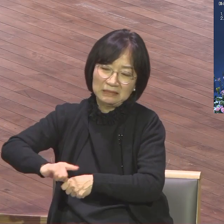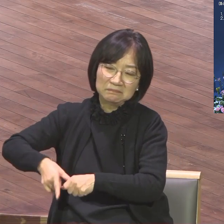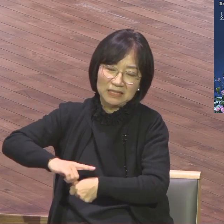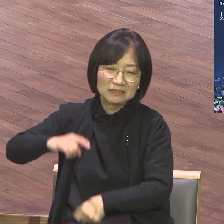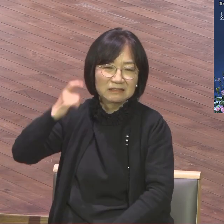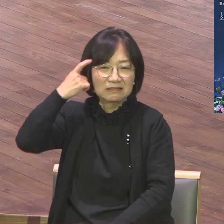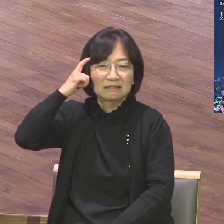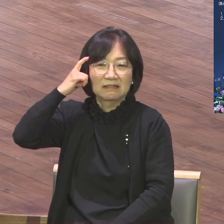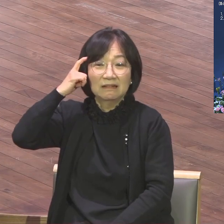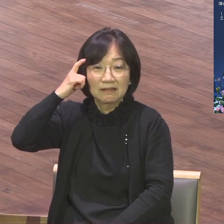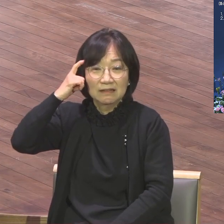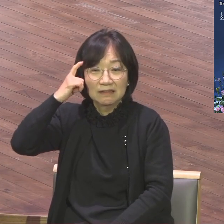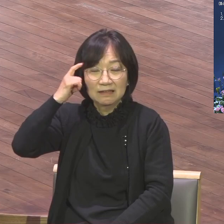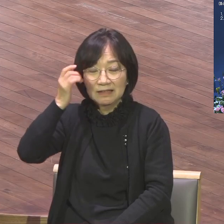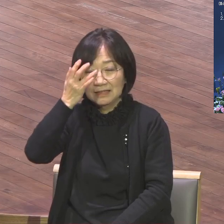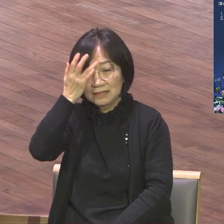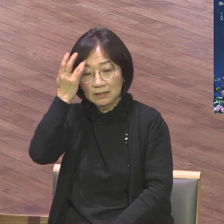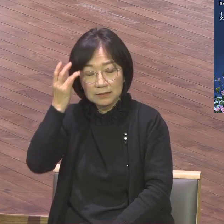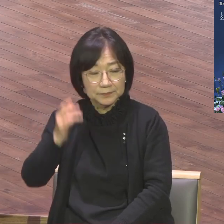이건요